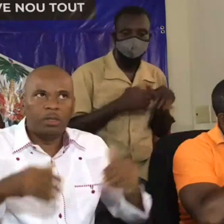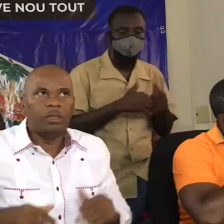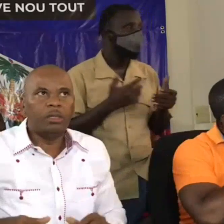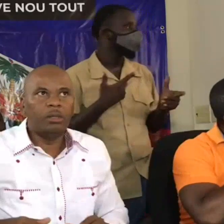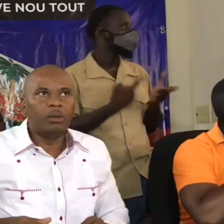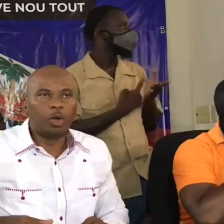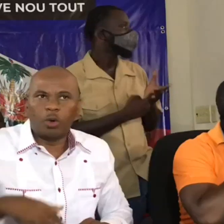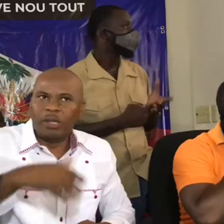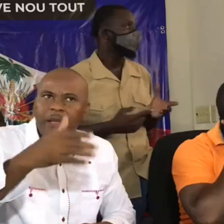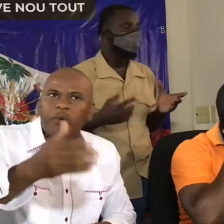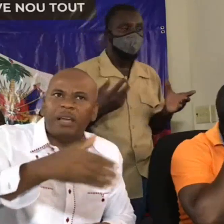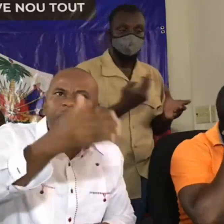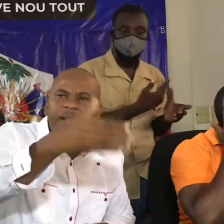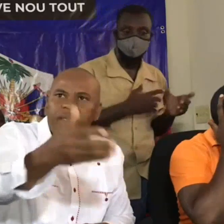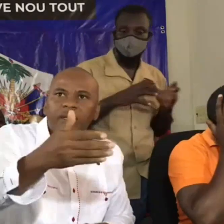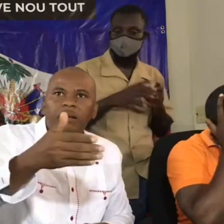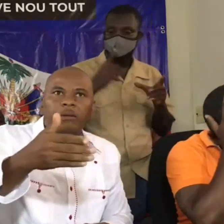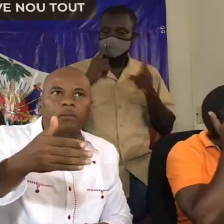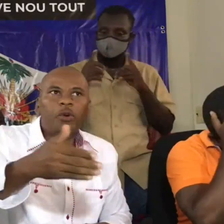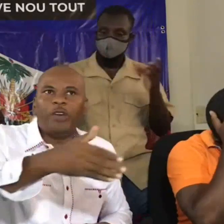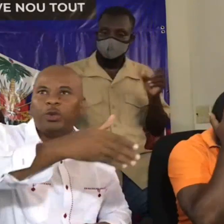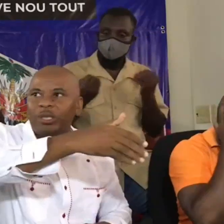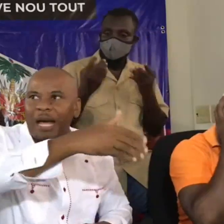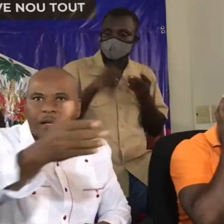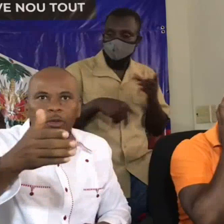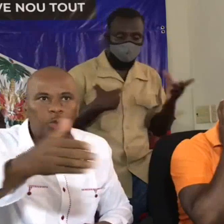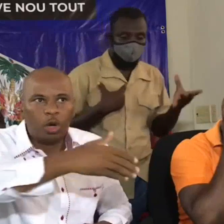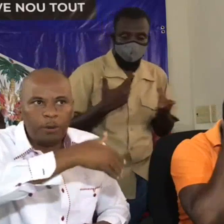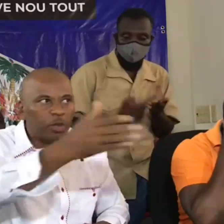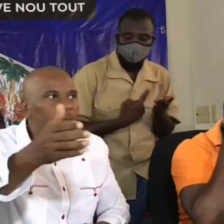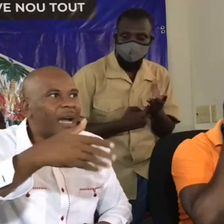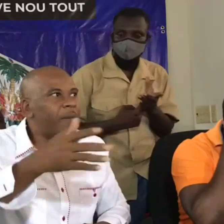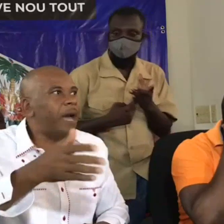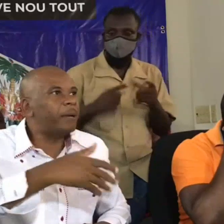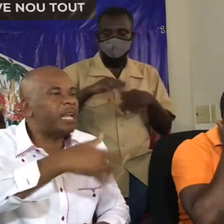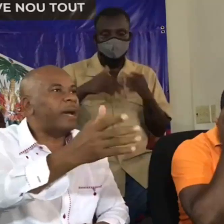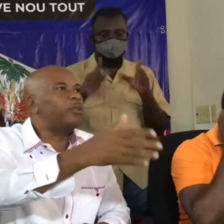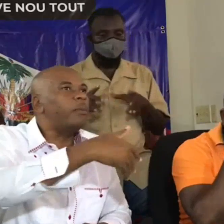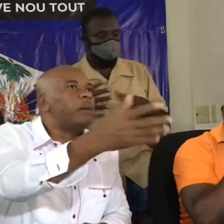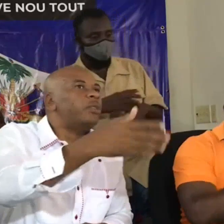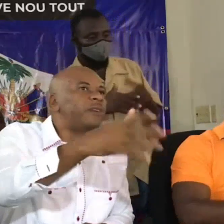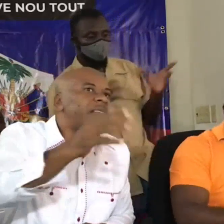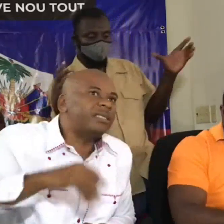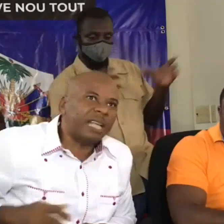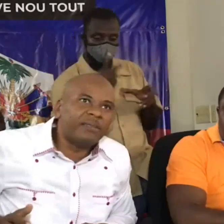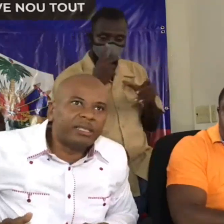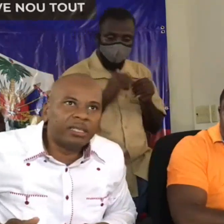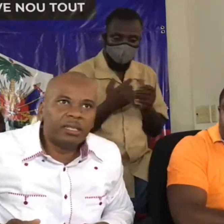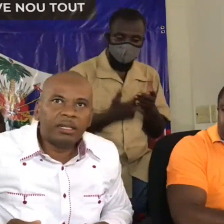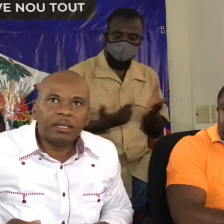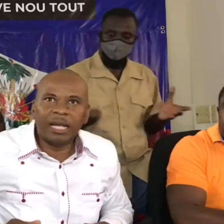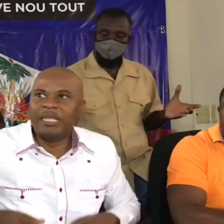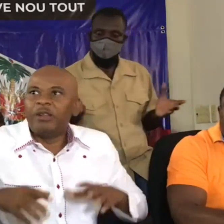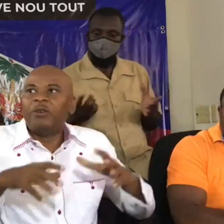corruption. Quand on prend le temps pour être ministre, pour faire tout zac, toute corruption, toute bagarre, et puis après ça, il n'y a pas de droit pour répondre devant la justice. Ça veut